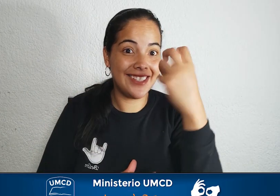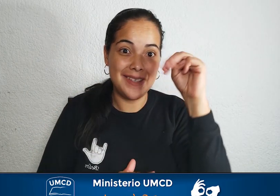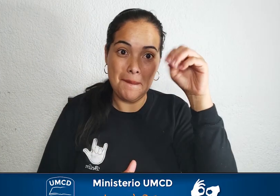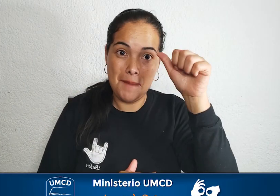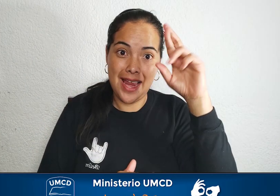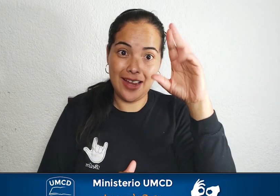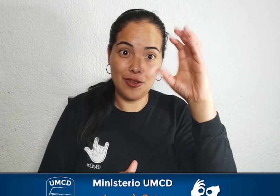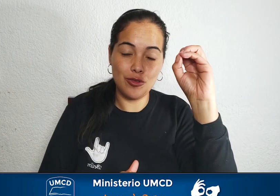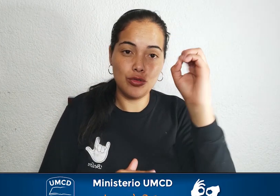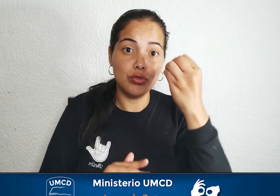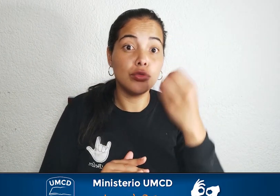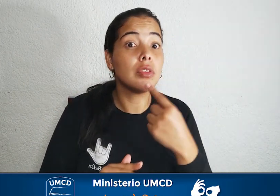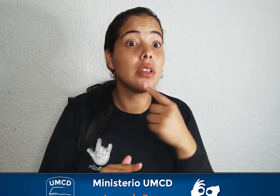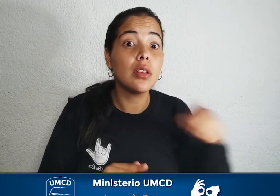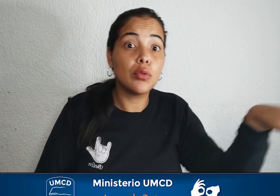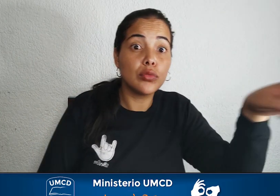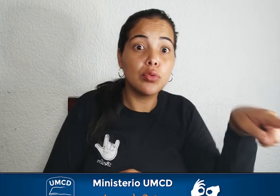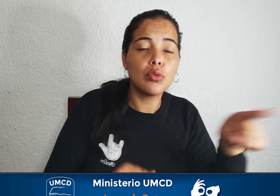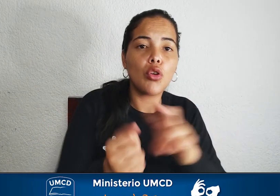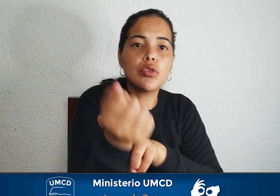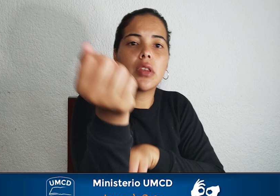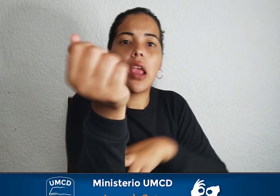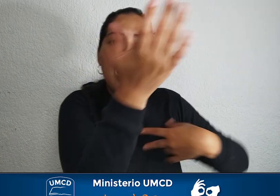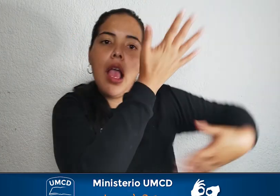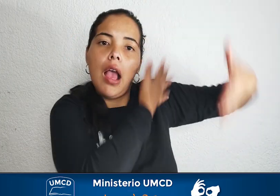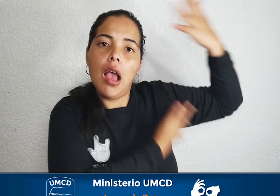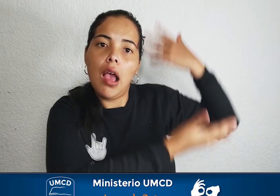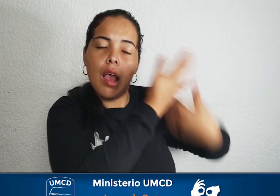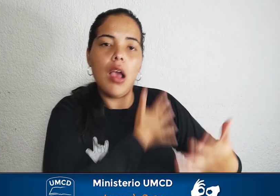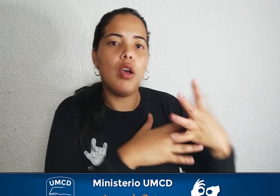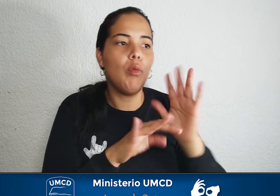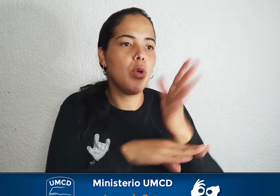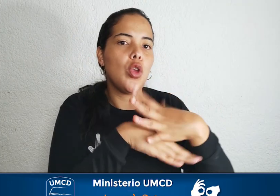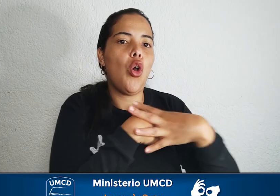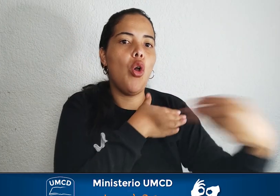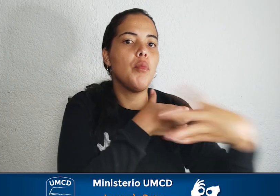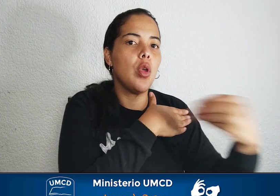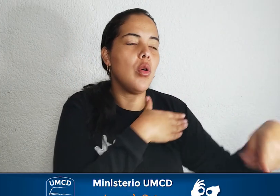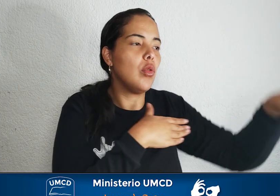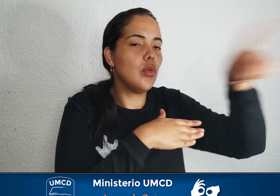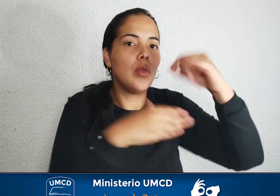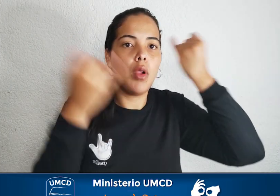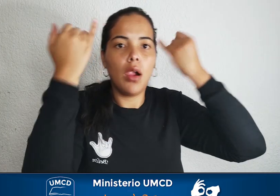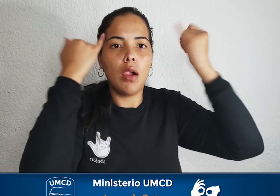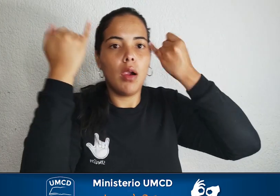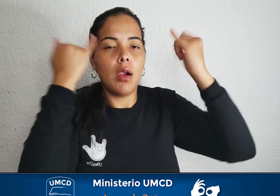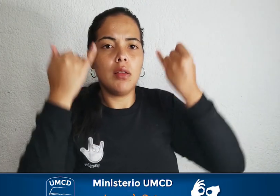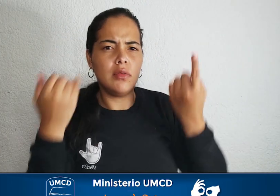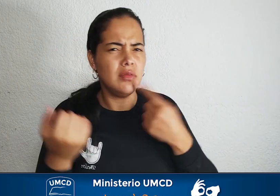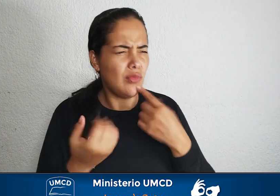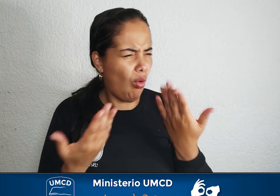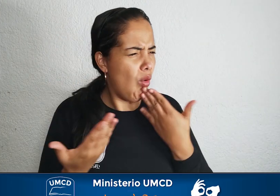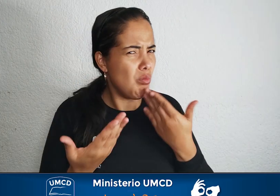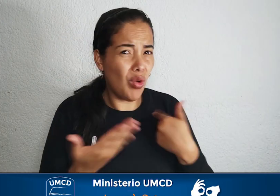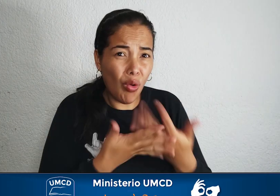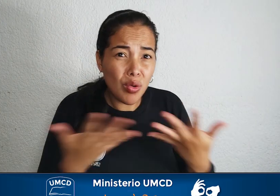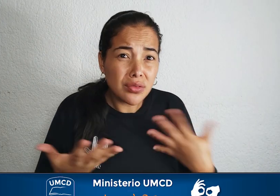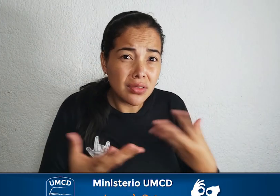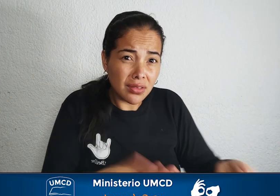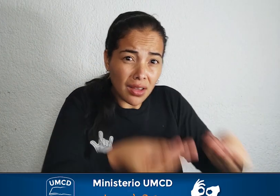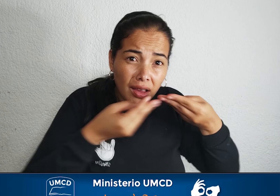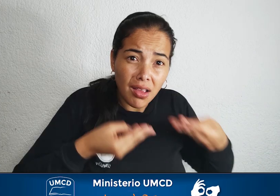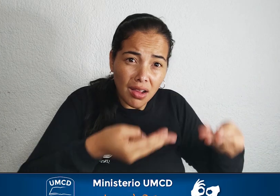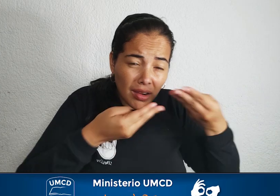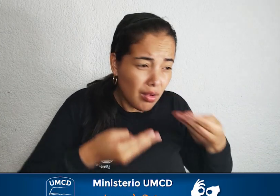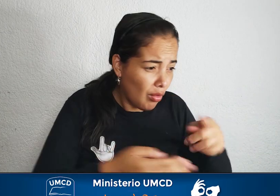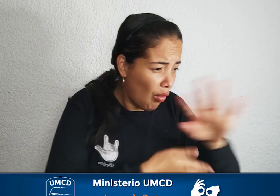dice, invalidando la palabra de Dios con vuestra tradición que habéis transmitido, hacéis muchas cosas semejantes, les dice. O